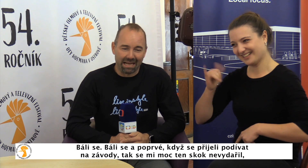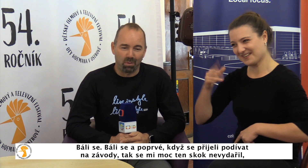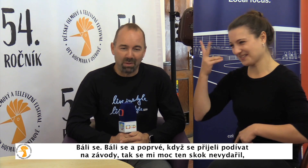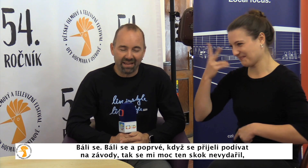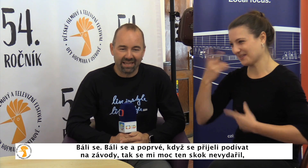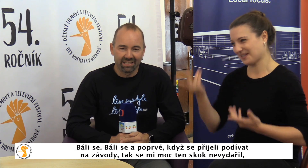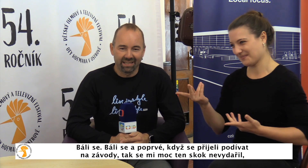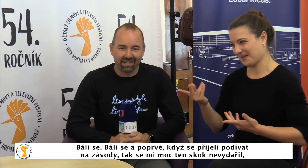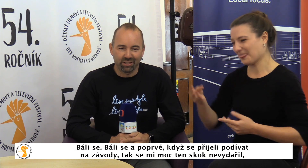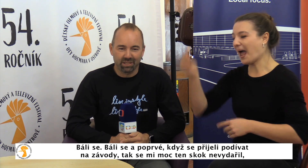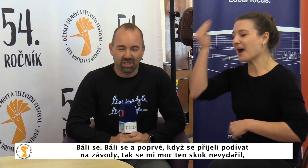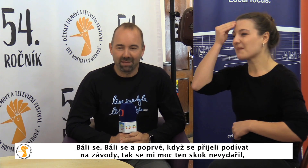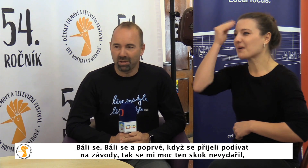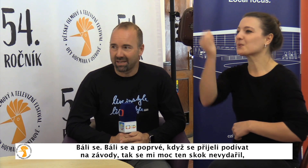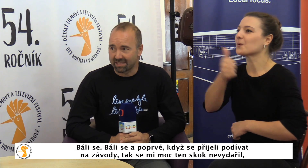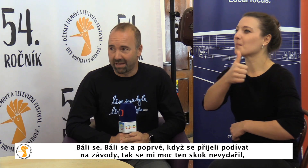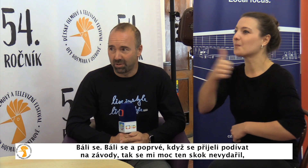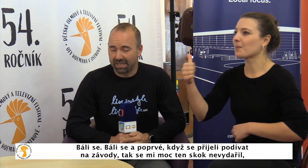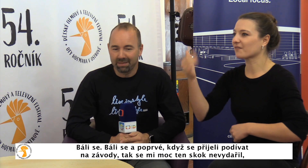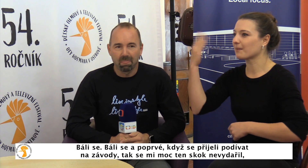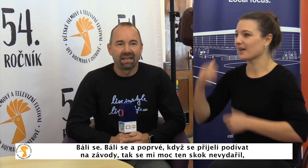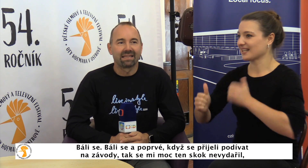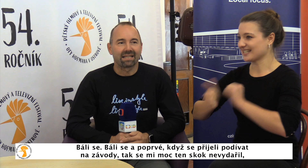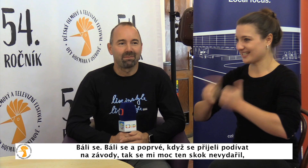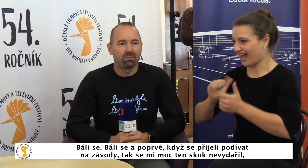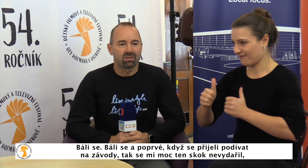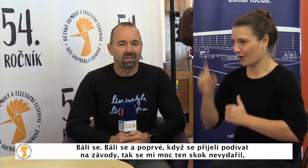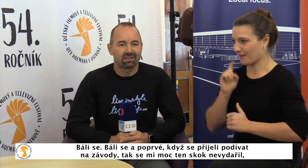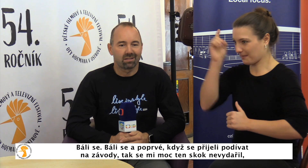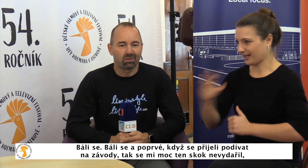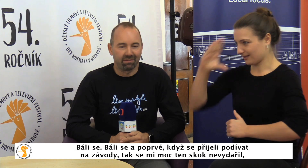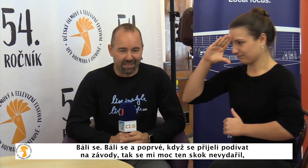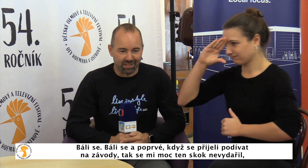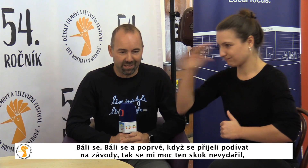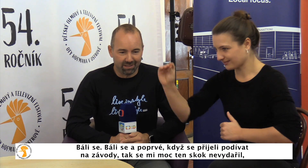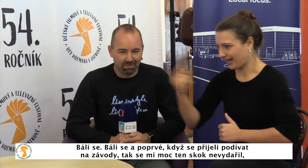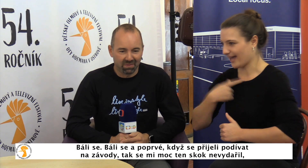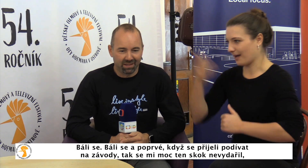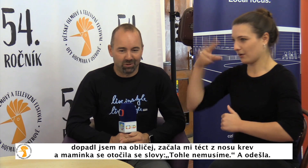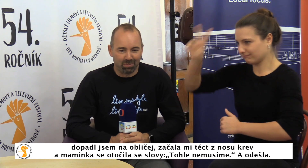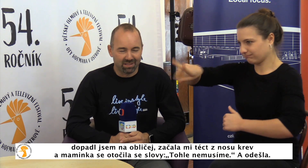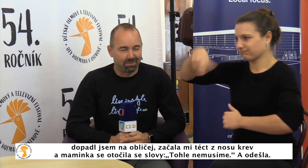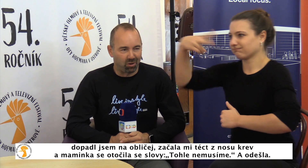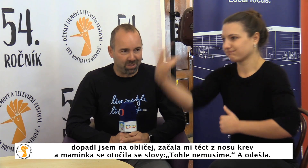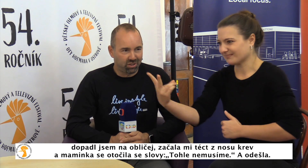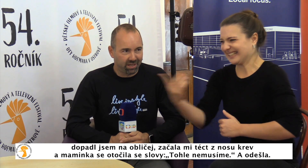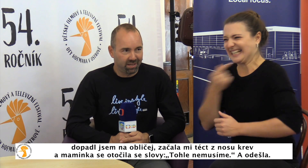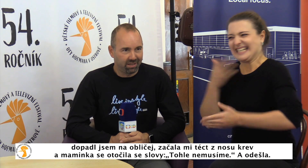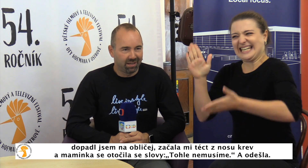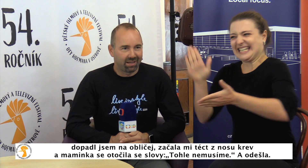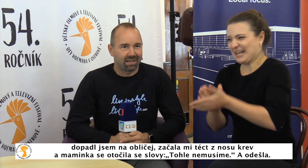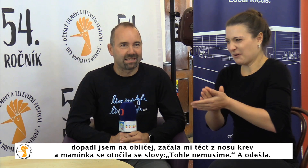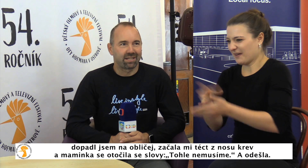Báli se a poprvé, když se přijeli podívat na závody, tak se mi moc ten skok nevydařil, dopadl jsem na